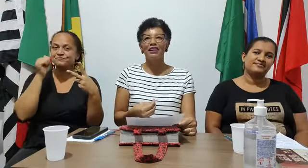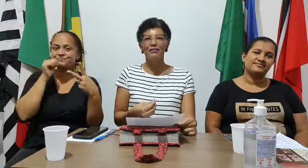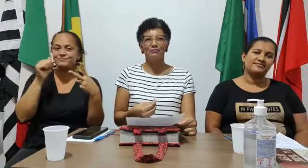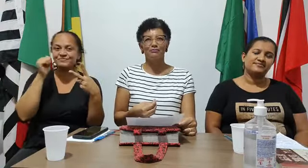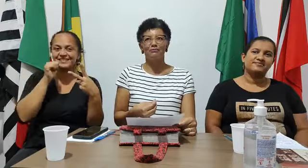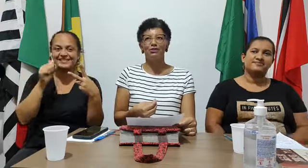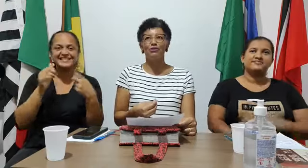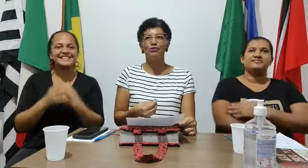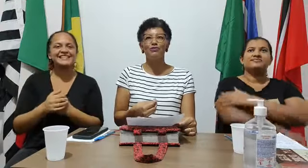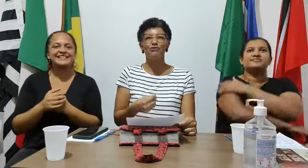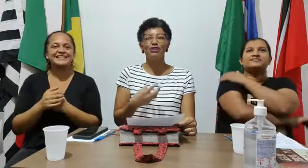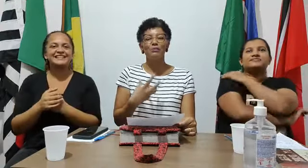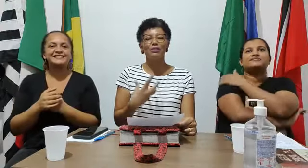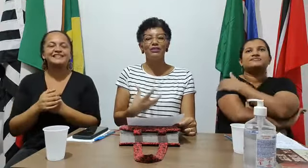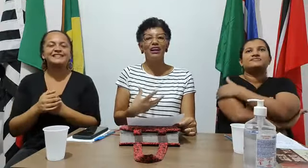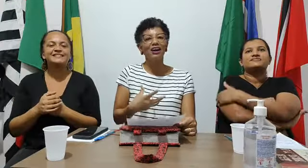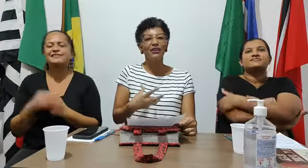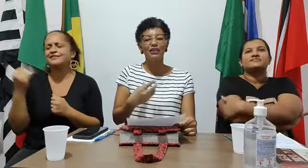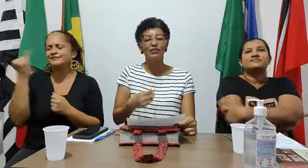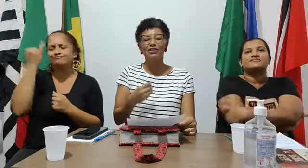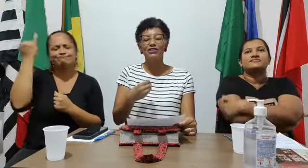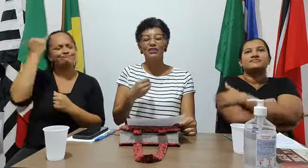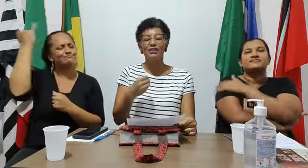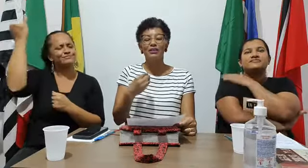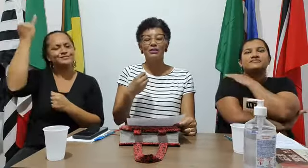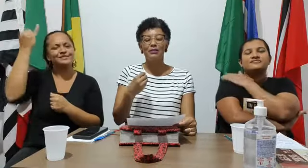que foram de